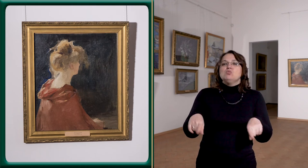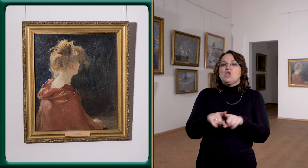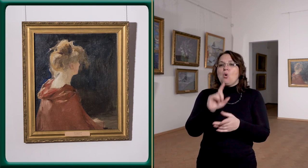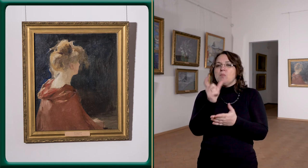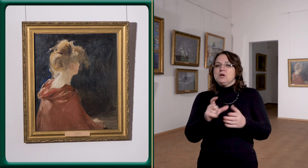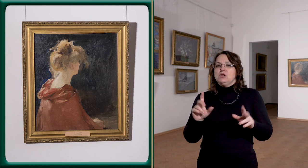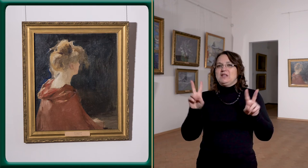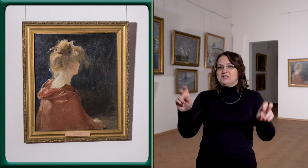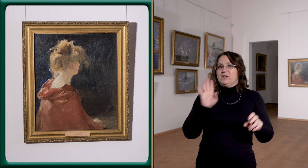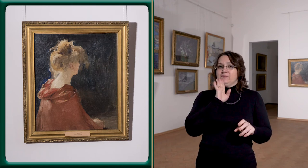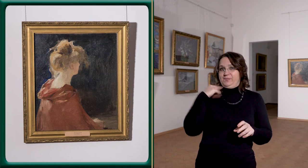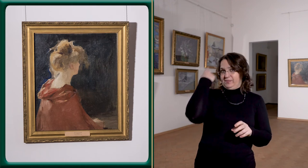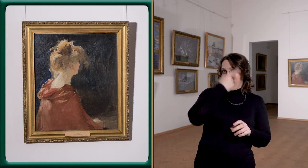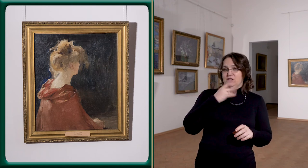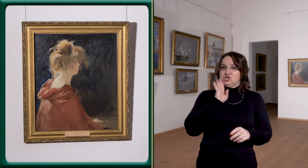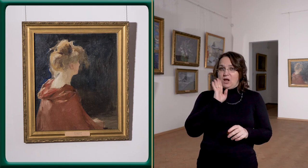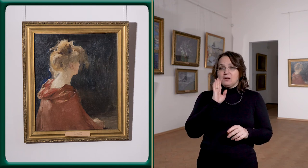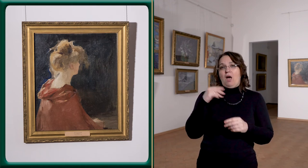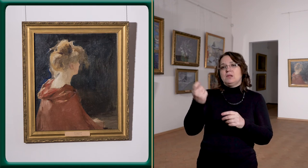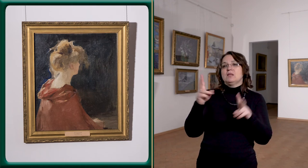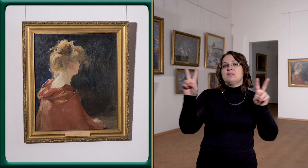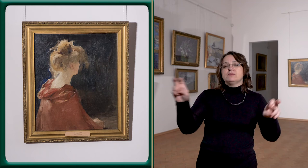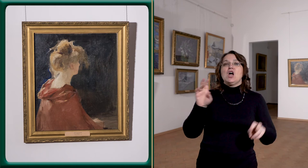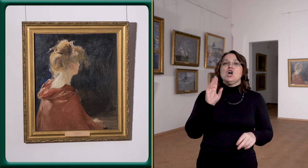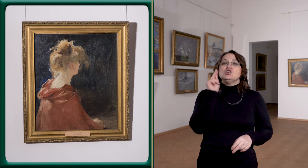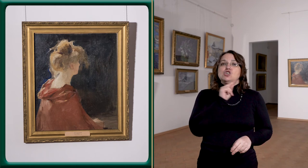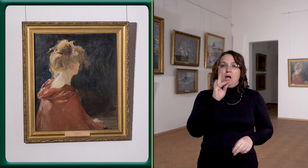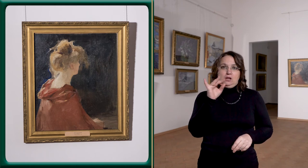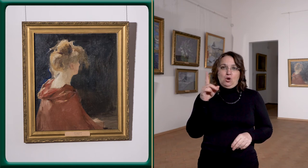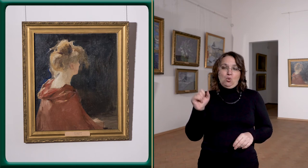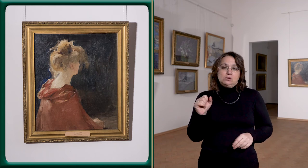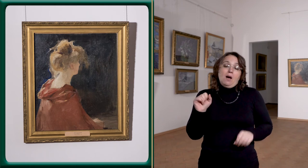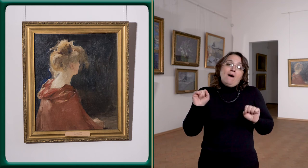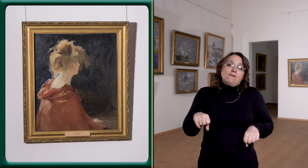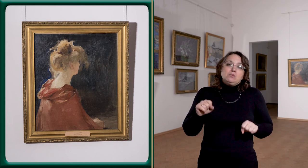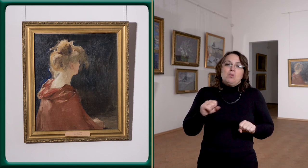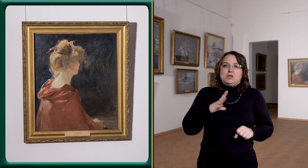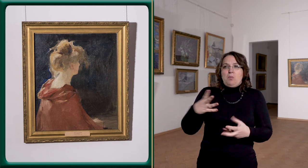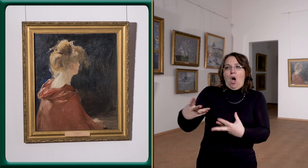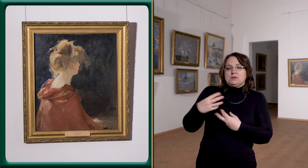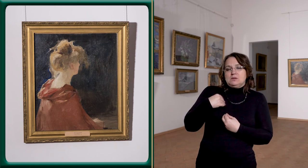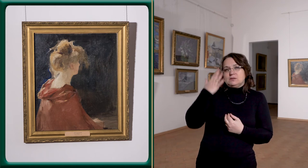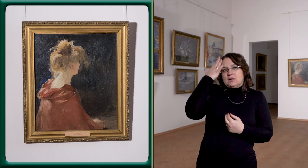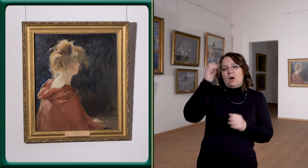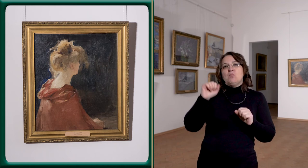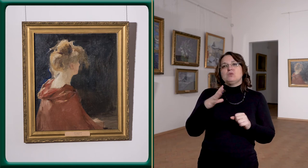зрительский суд. Возможно, потому что ассоциация возникает «эта женская головка», золотистой копной кудрявых